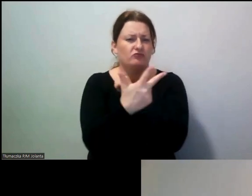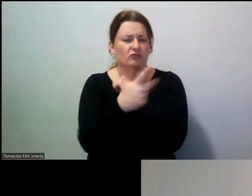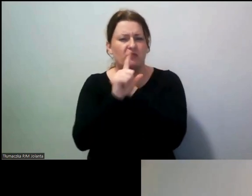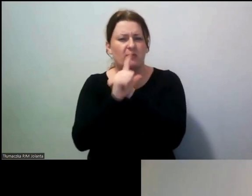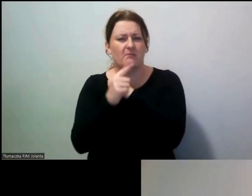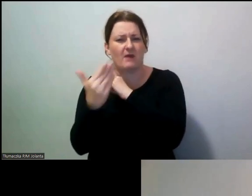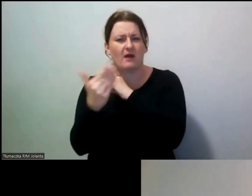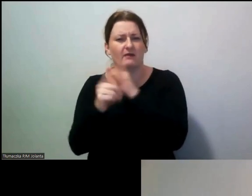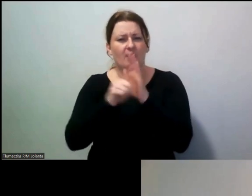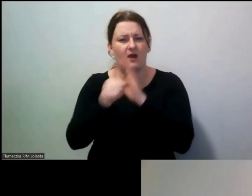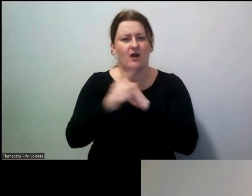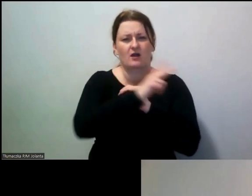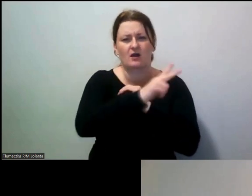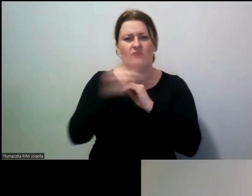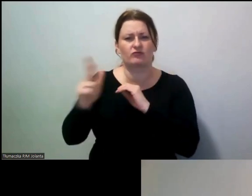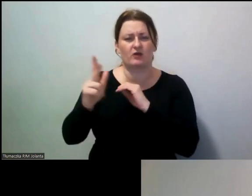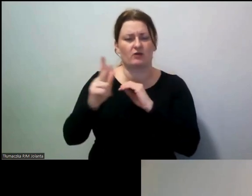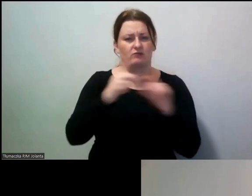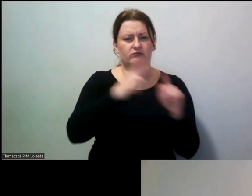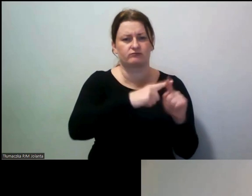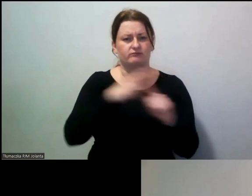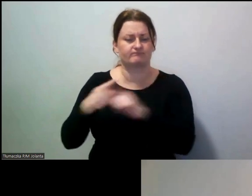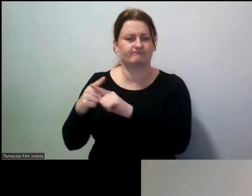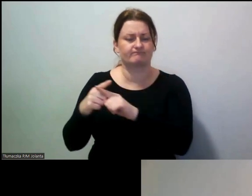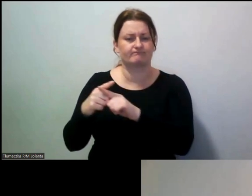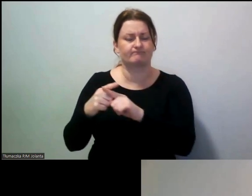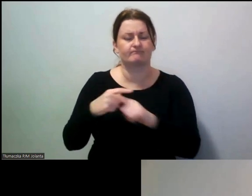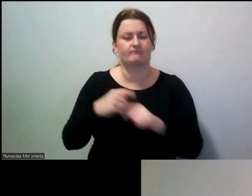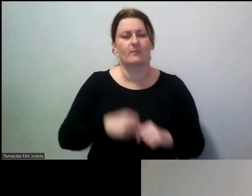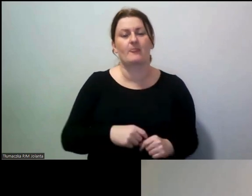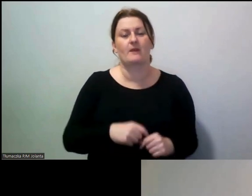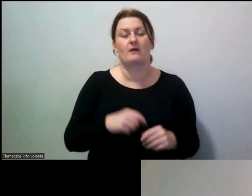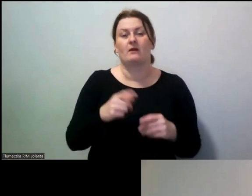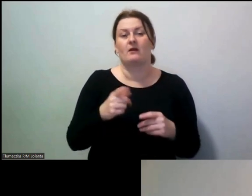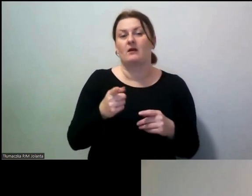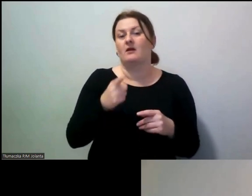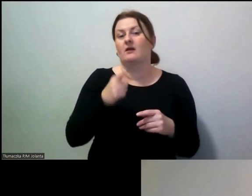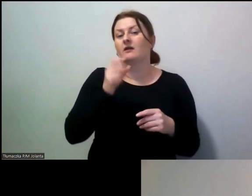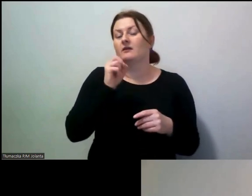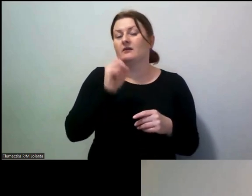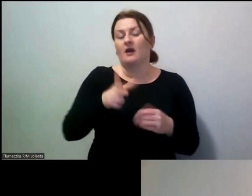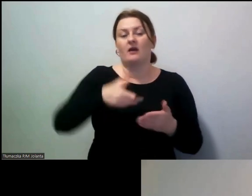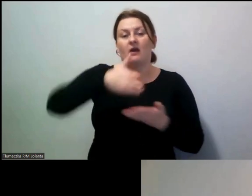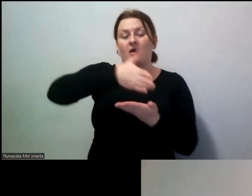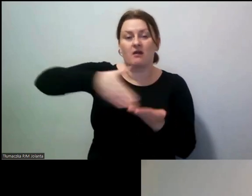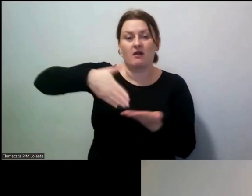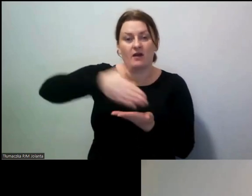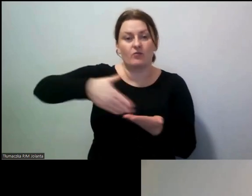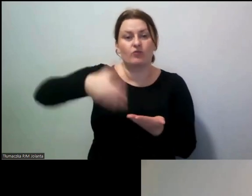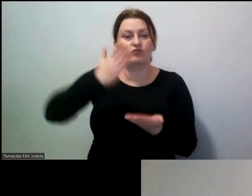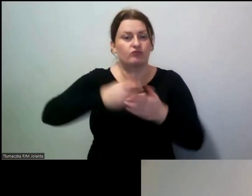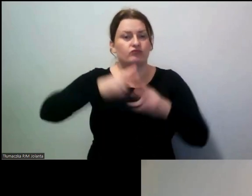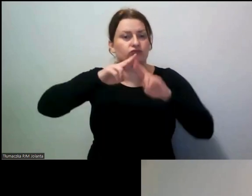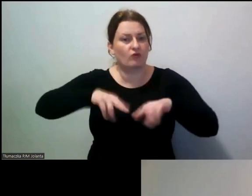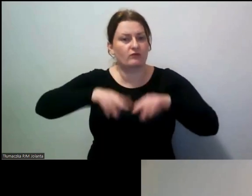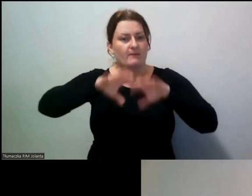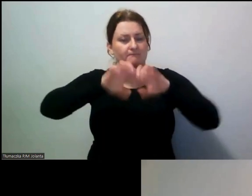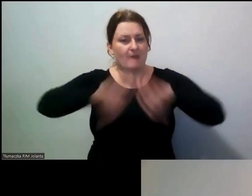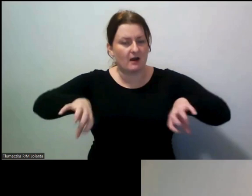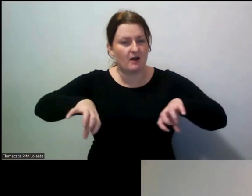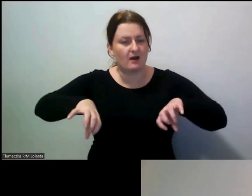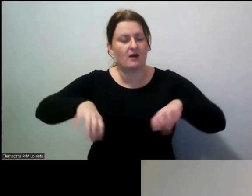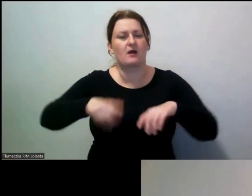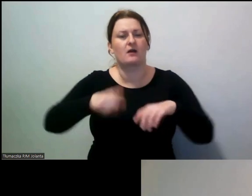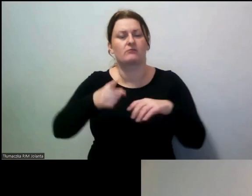73-75 dla każdego z nich. I gdy taki element już został odsiany,